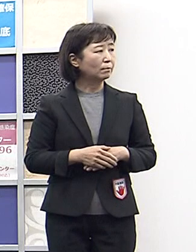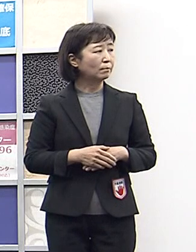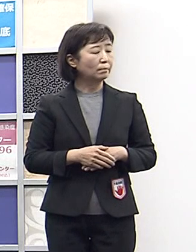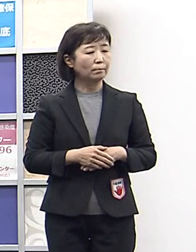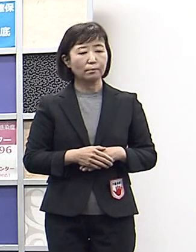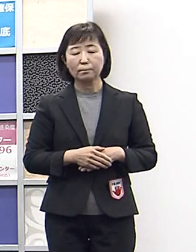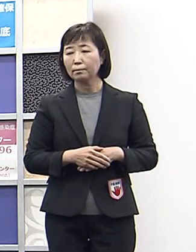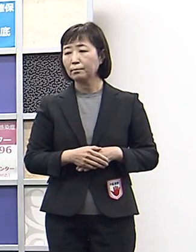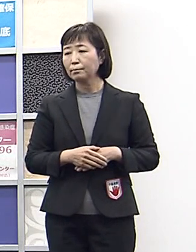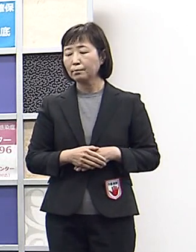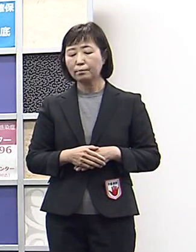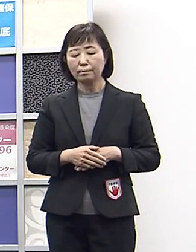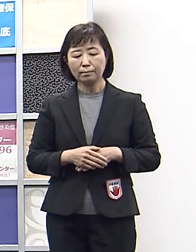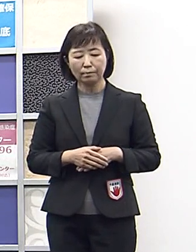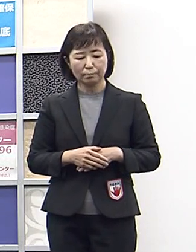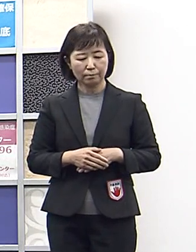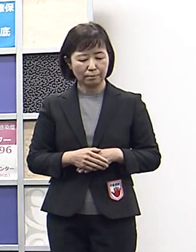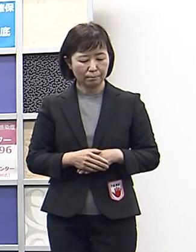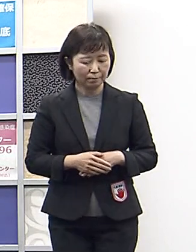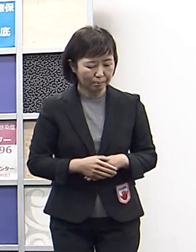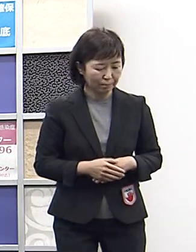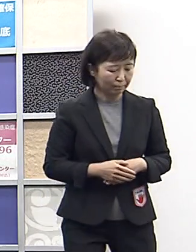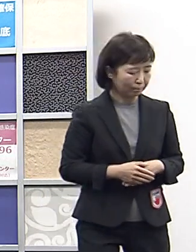おすすめください